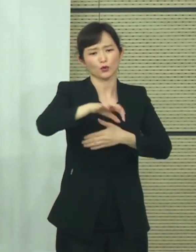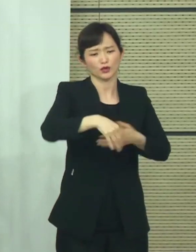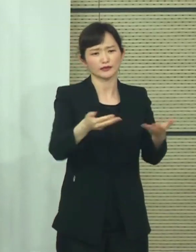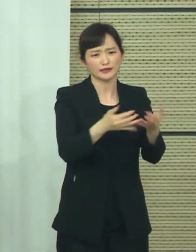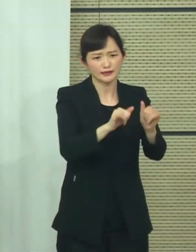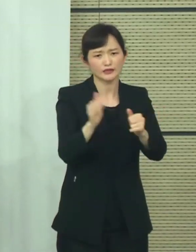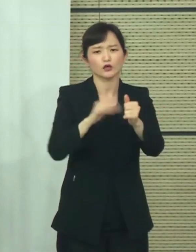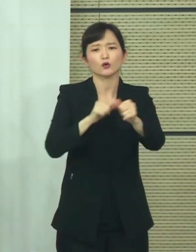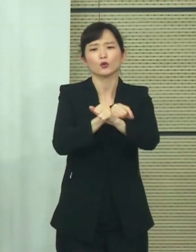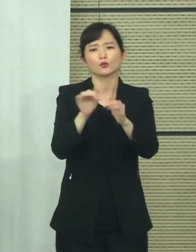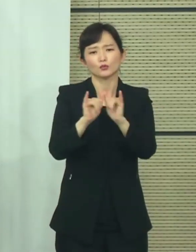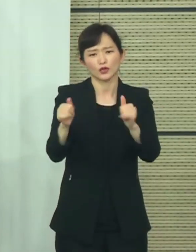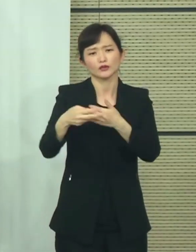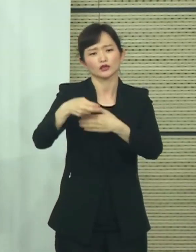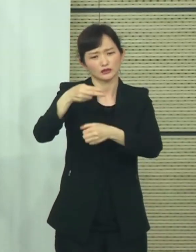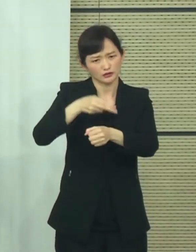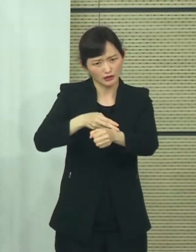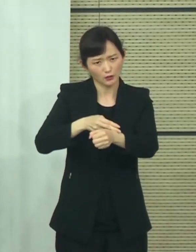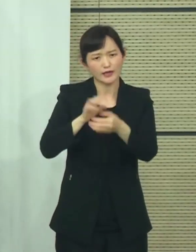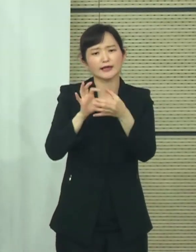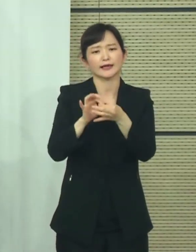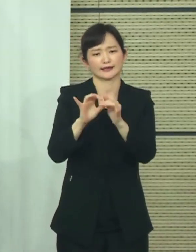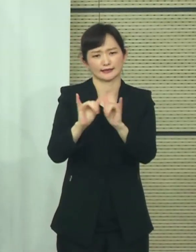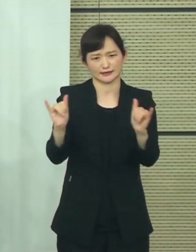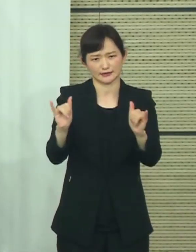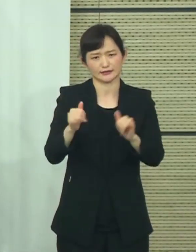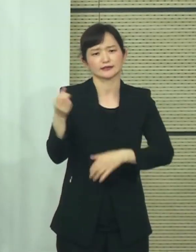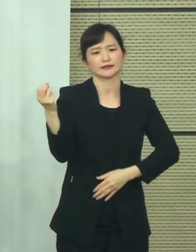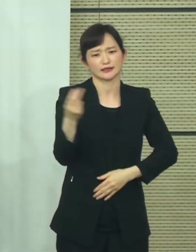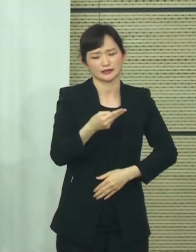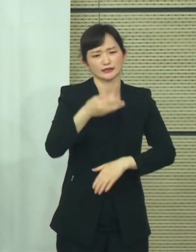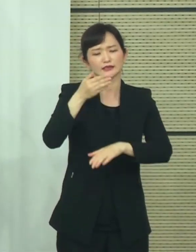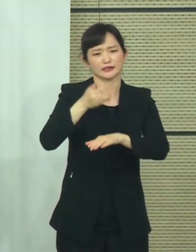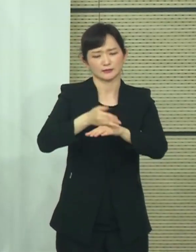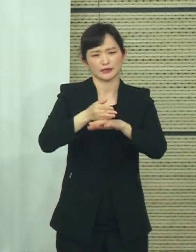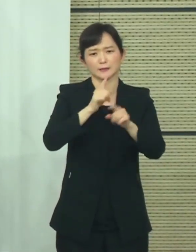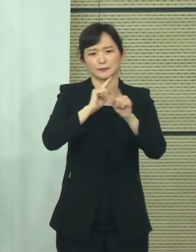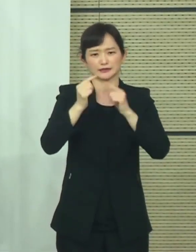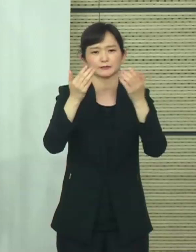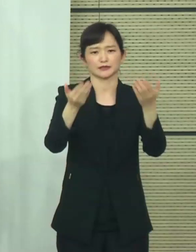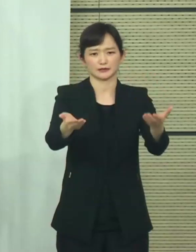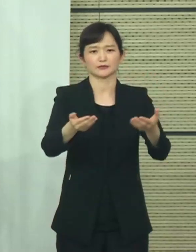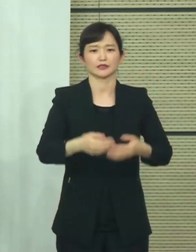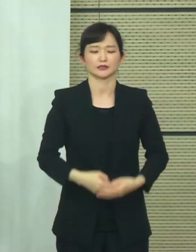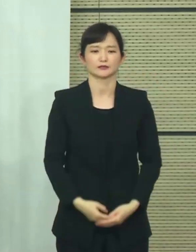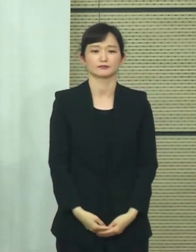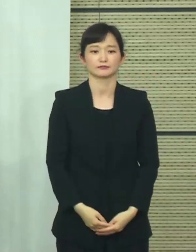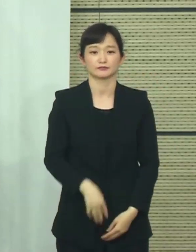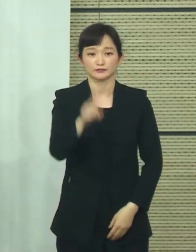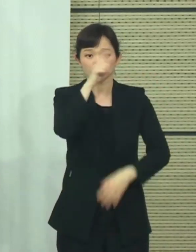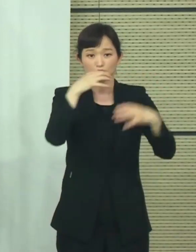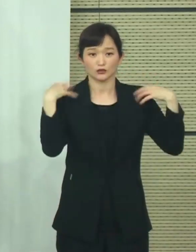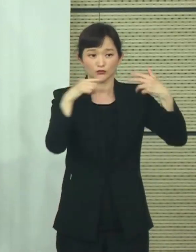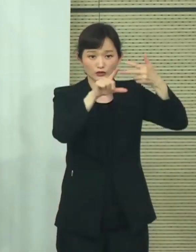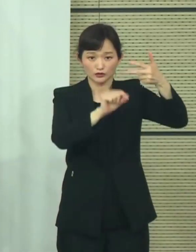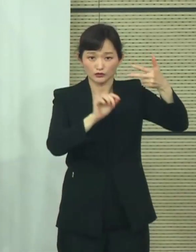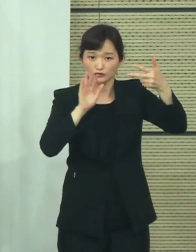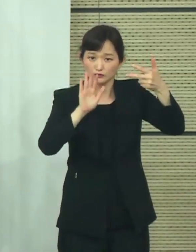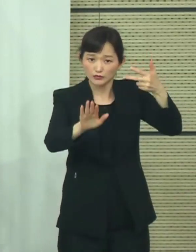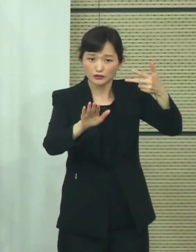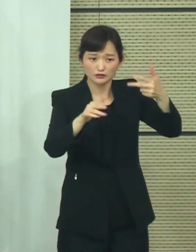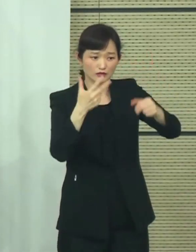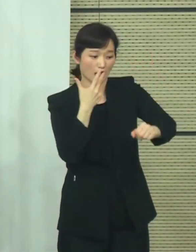공무원 의료진 그리고 관계자 분들께 다시 한 번 감사드립니다 정부는 하반기 대규모